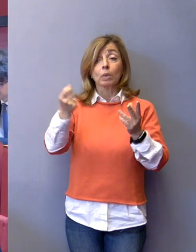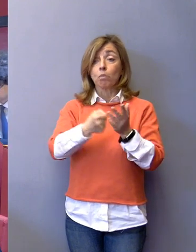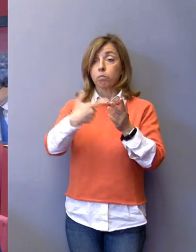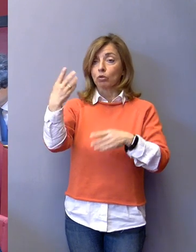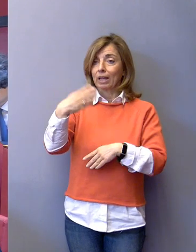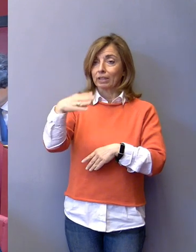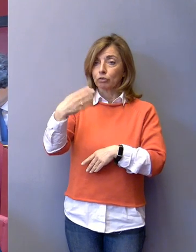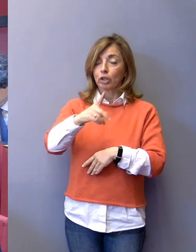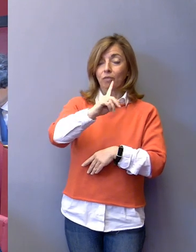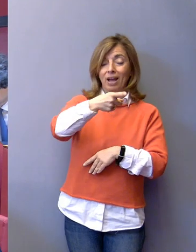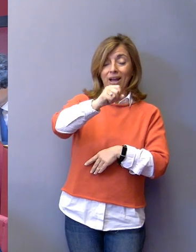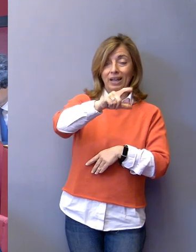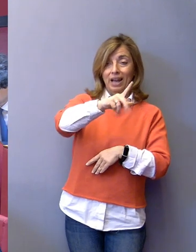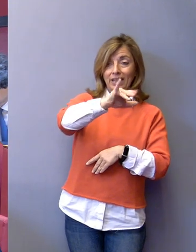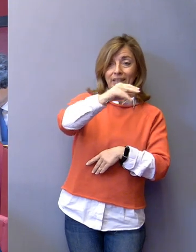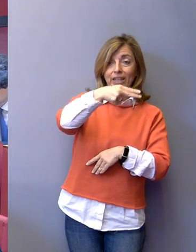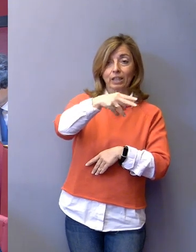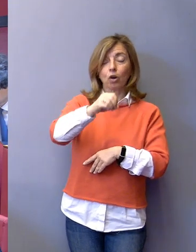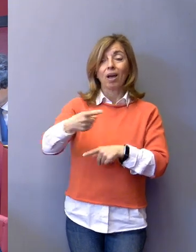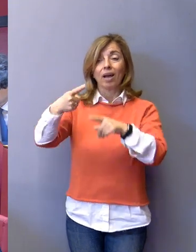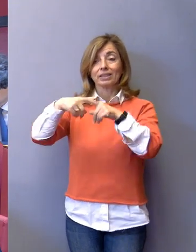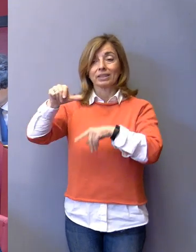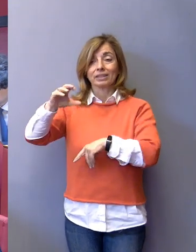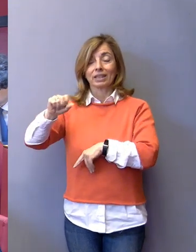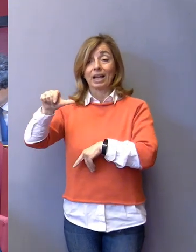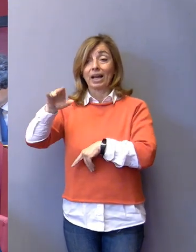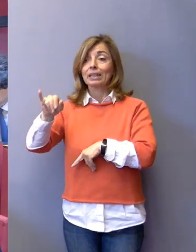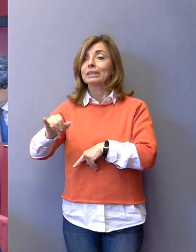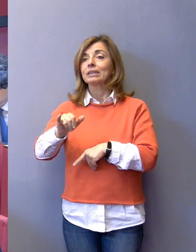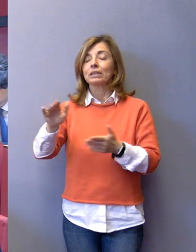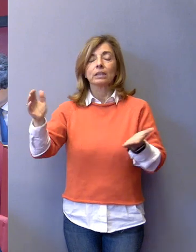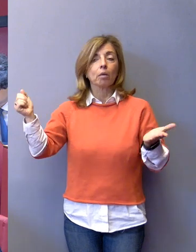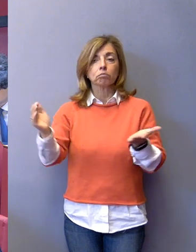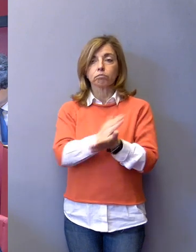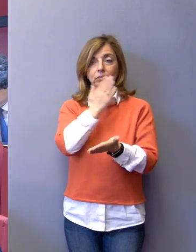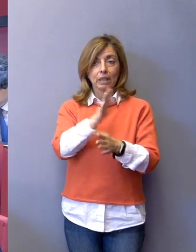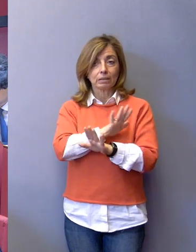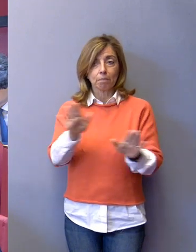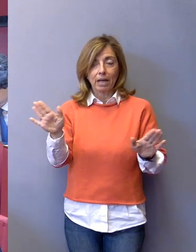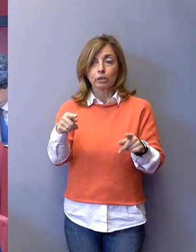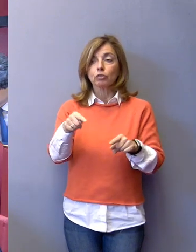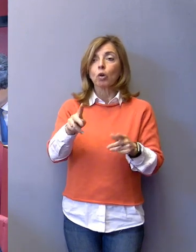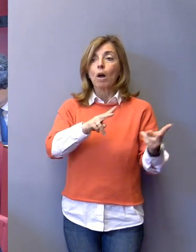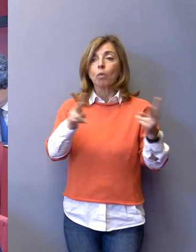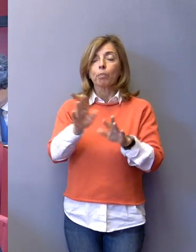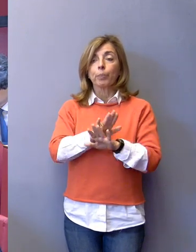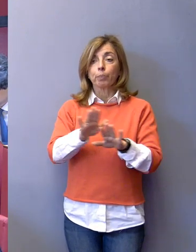sparisco Cioè non sono più ospedali per il piano socio sanitario Allora io in quella commissione cioè quella commissione di ieri sono stati depositati dall'assessore